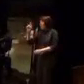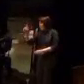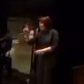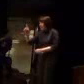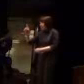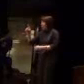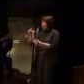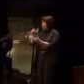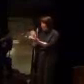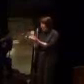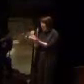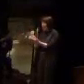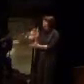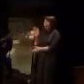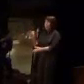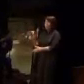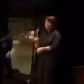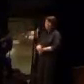あるんです。